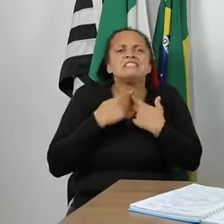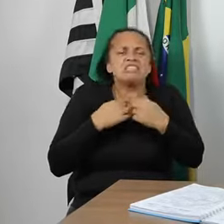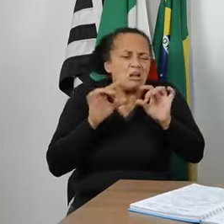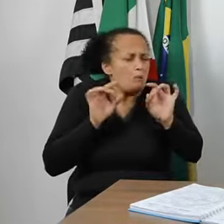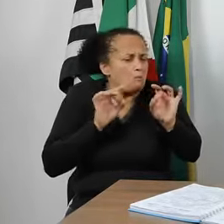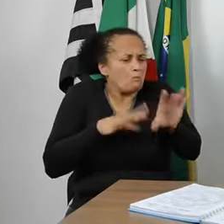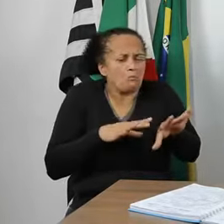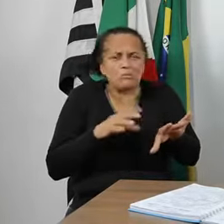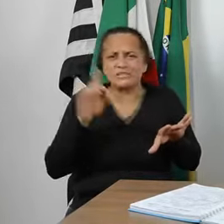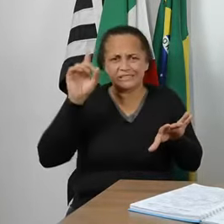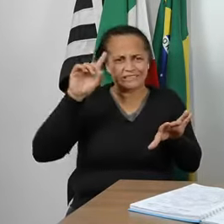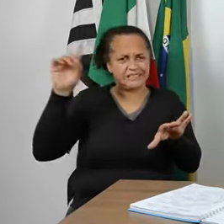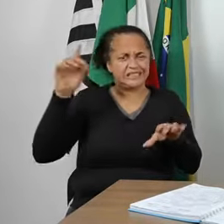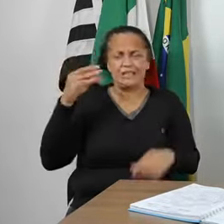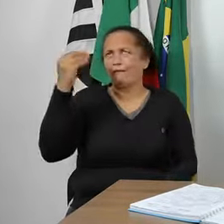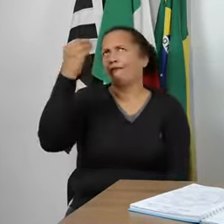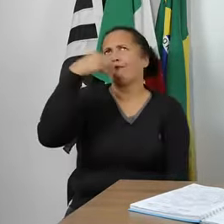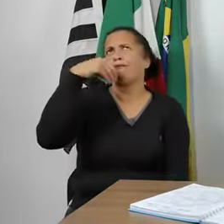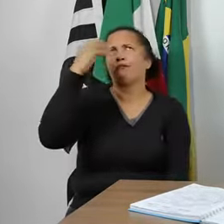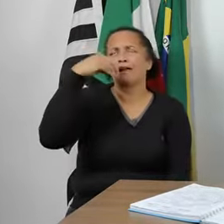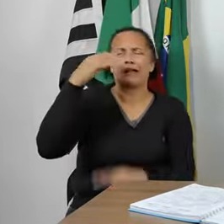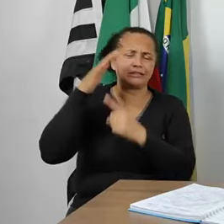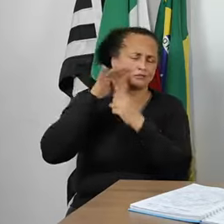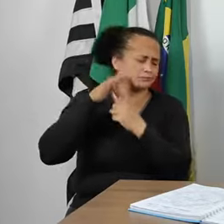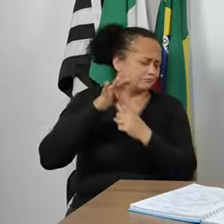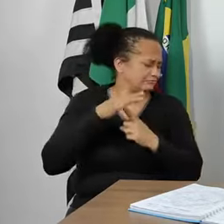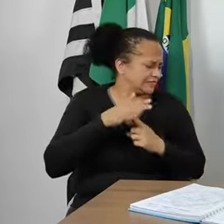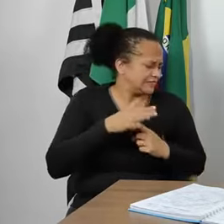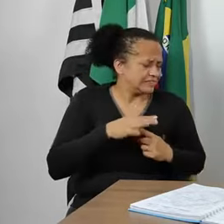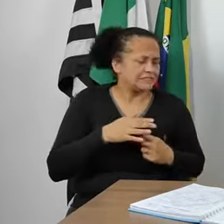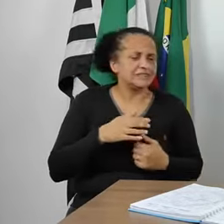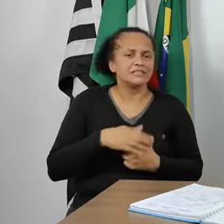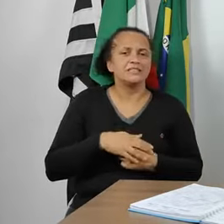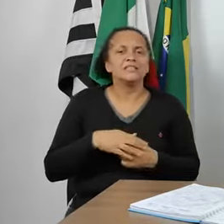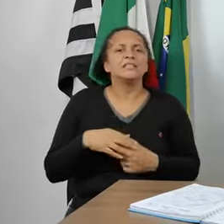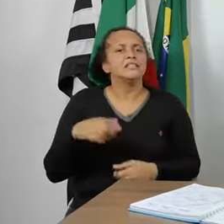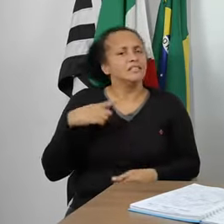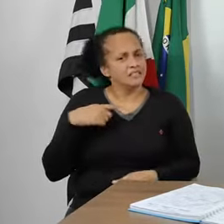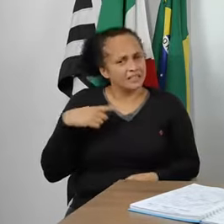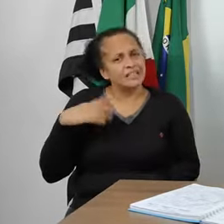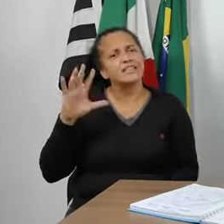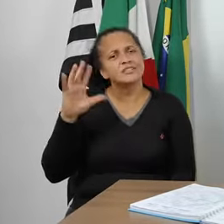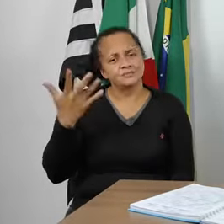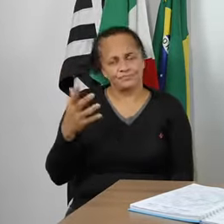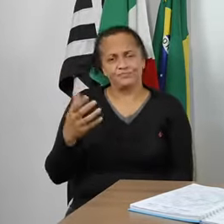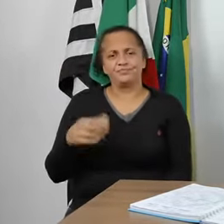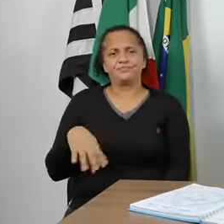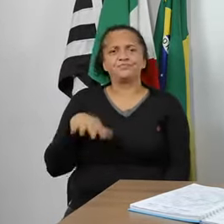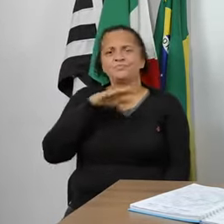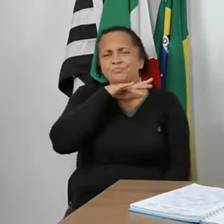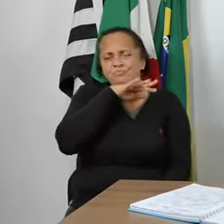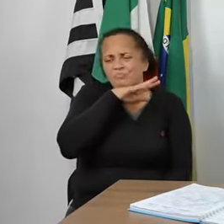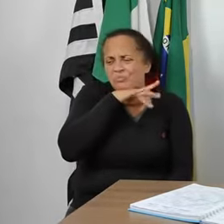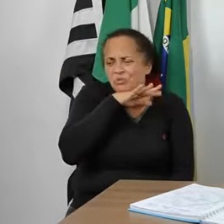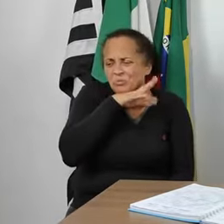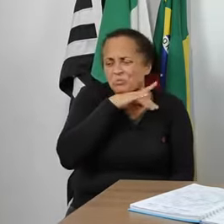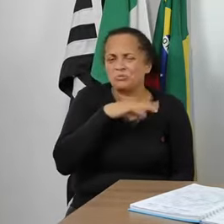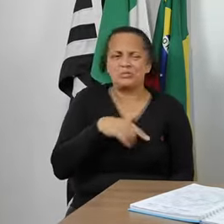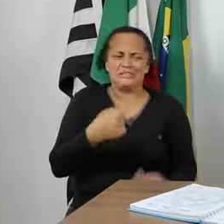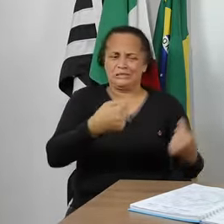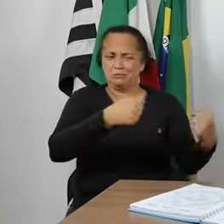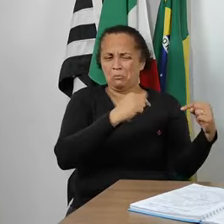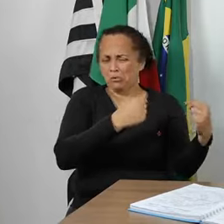fracos espiritualmente, desanimados, decepcionados, frustrados, muitas das vezes somos acometidos por emoções